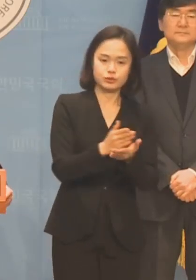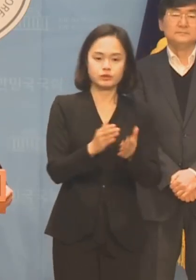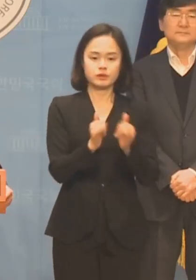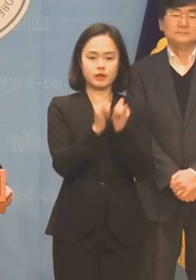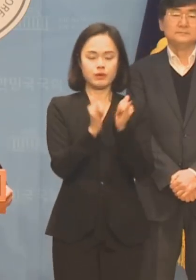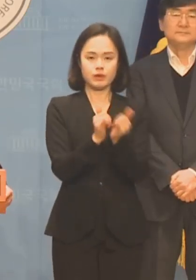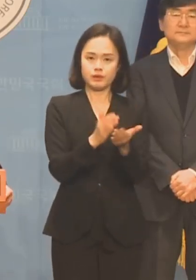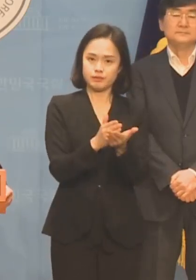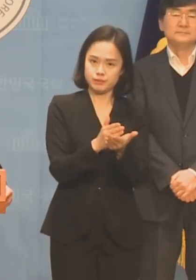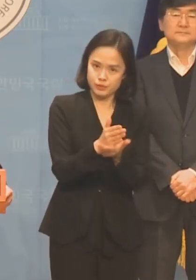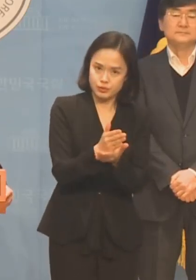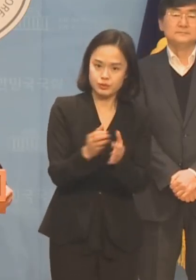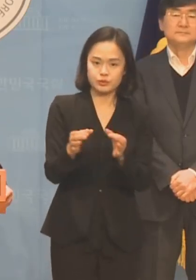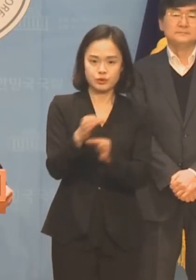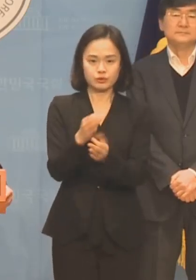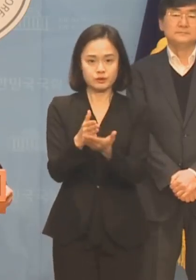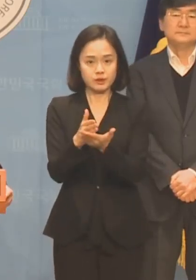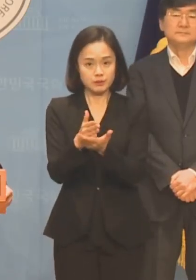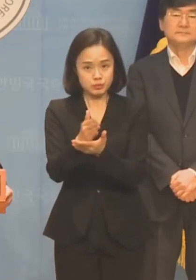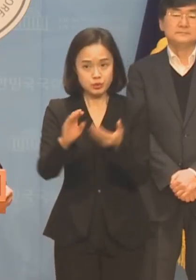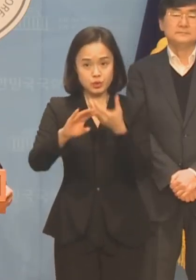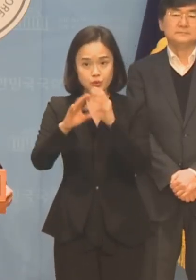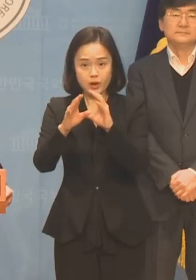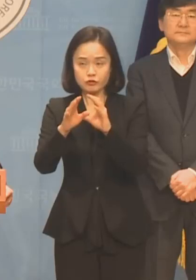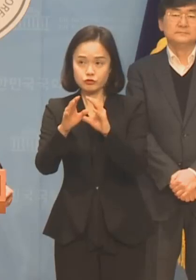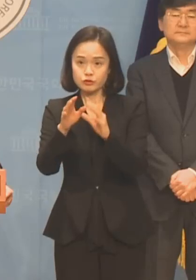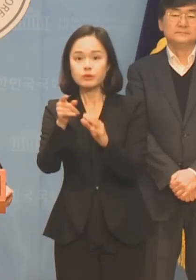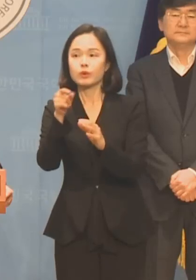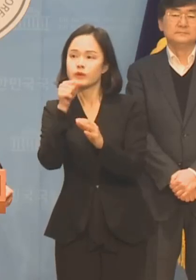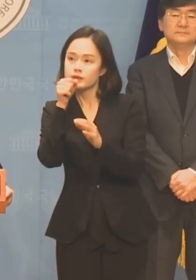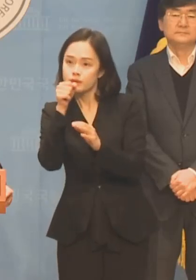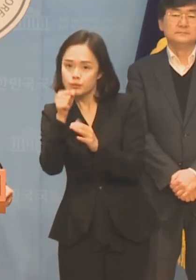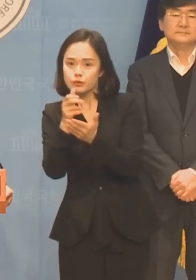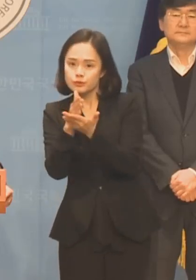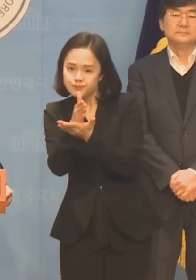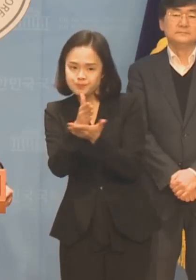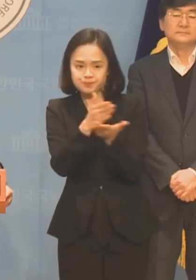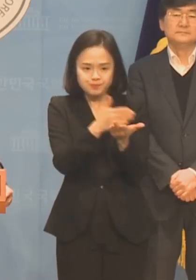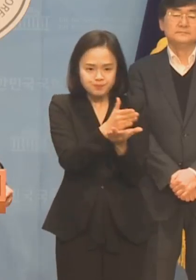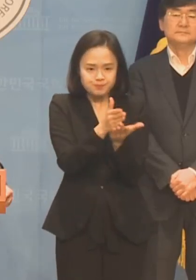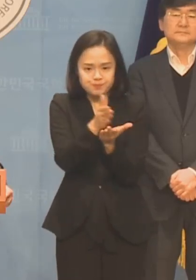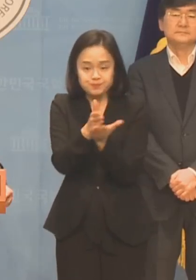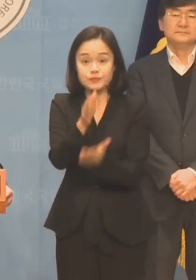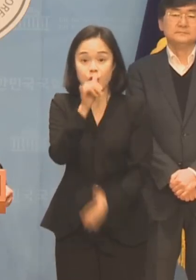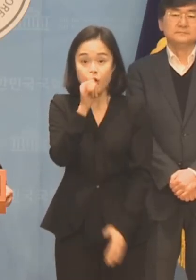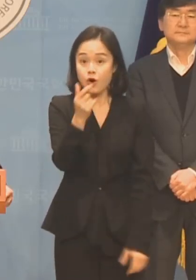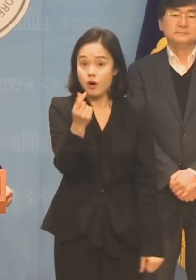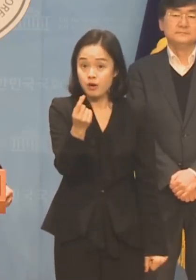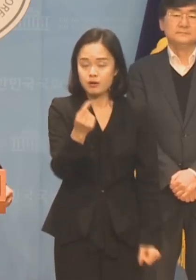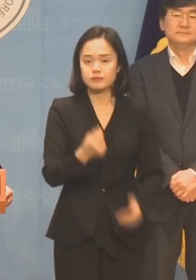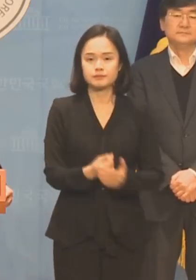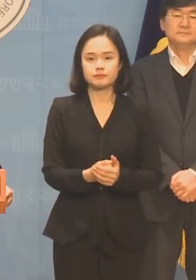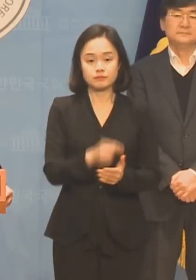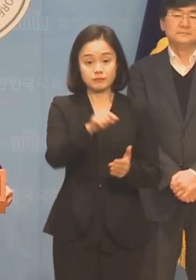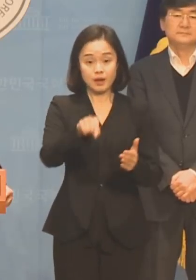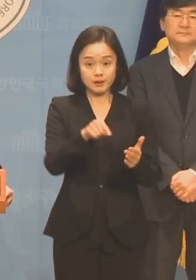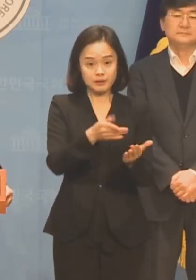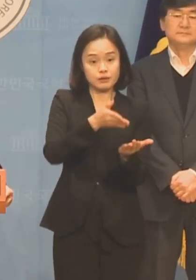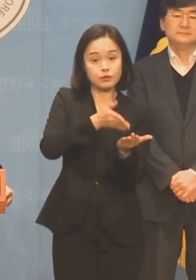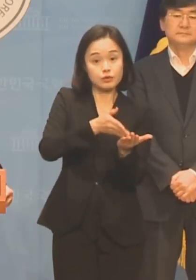외신팀 이런 보통의 어떤 취재 부서들이 집중돼 배치되어 있는데 이곳에서 뉴스데스크를